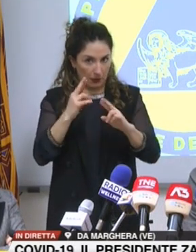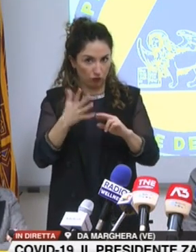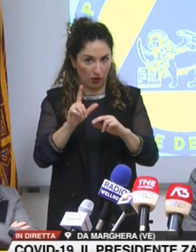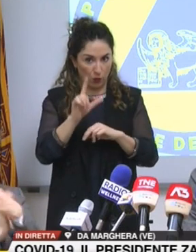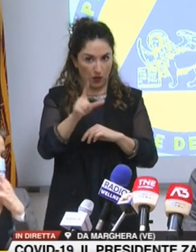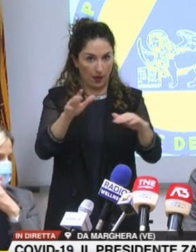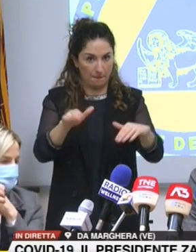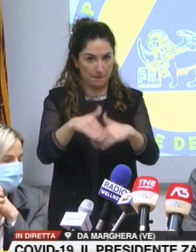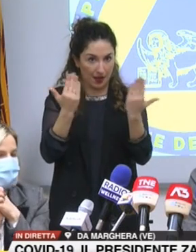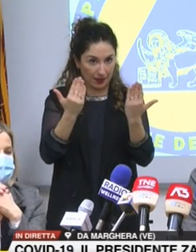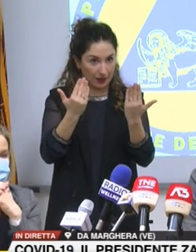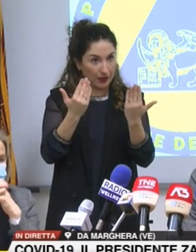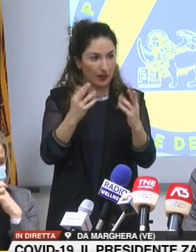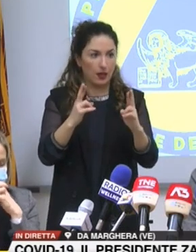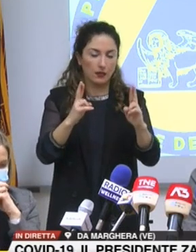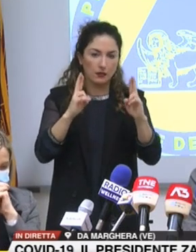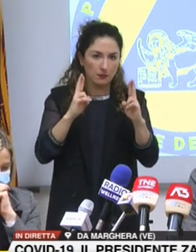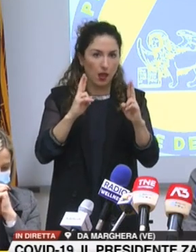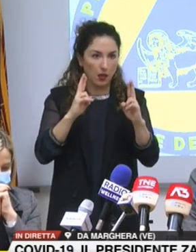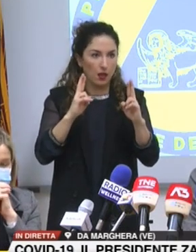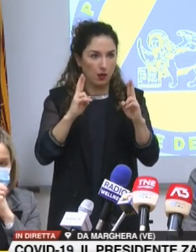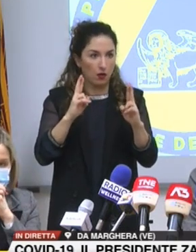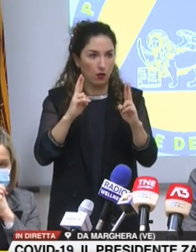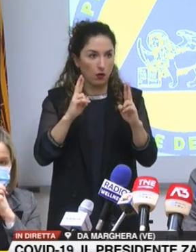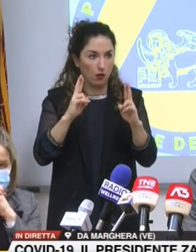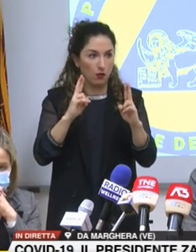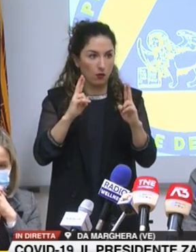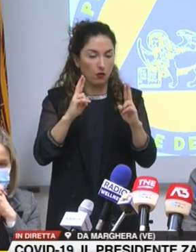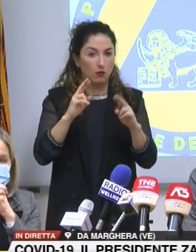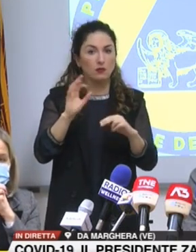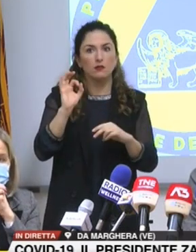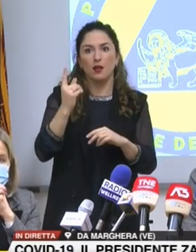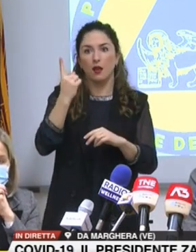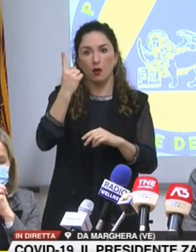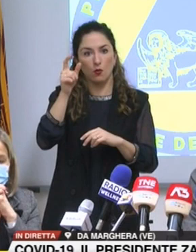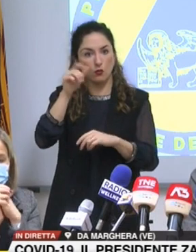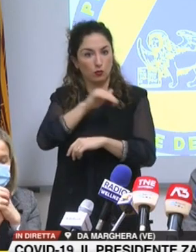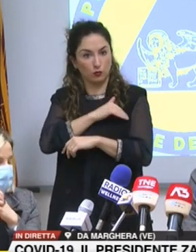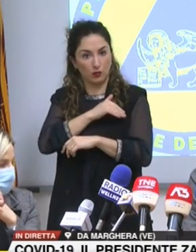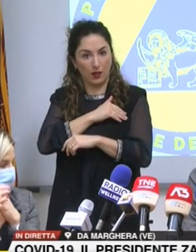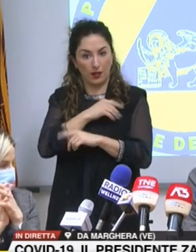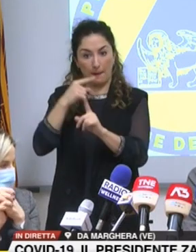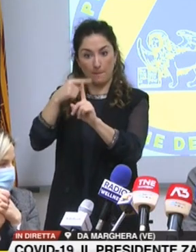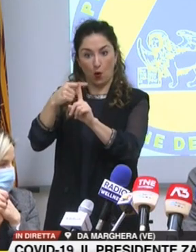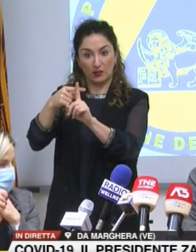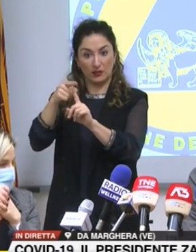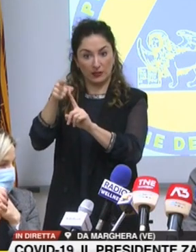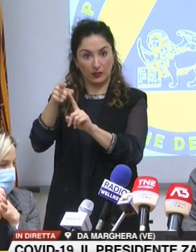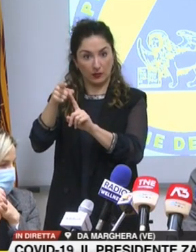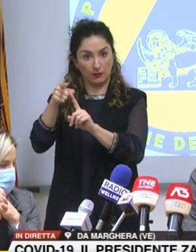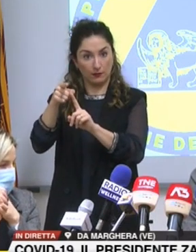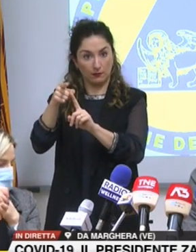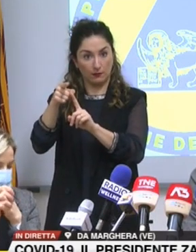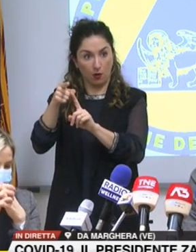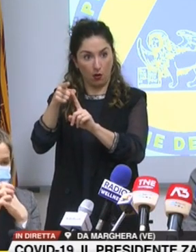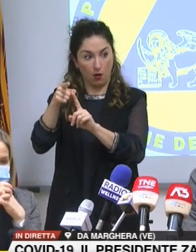mattina si ritorni alla vecchia modalità, che è quella del se c'è un contagiato in una classe, quindi contagi primari, si provvede